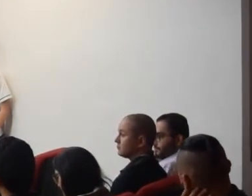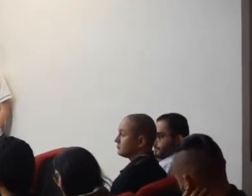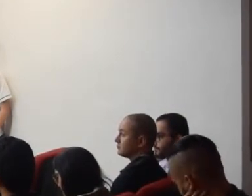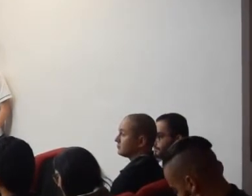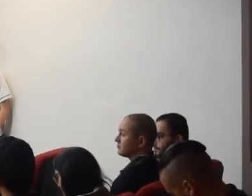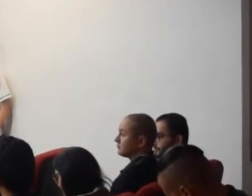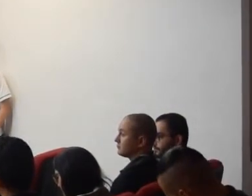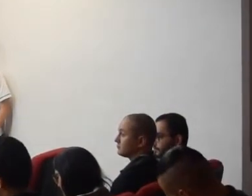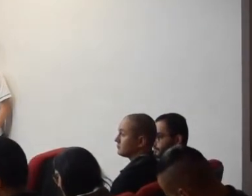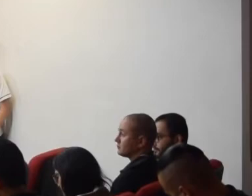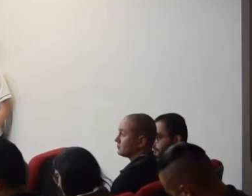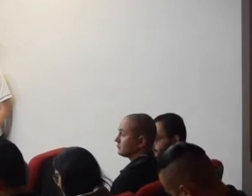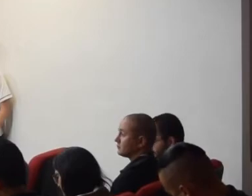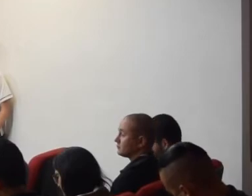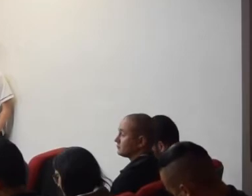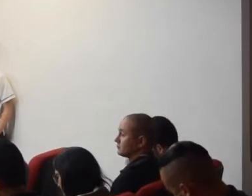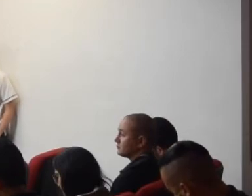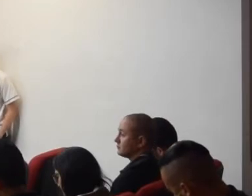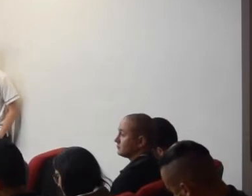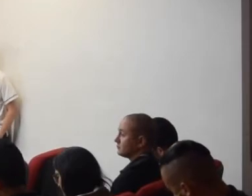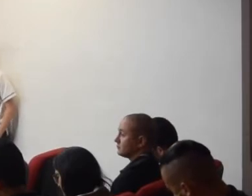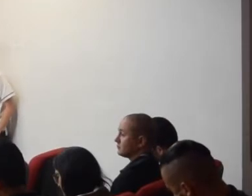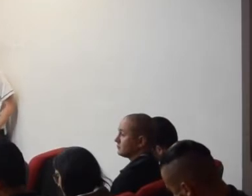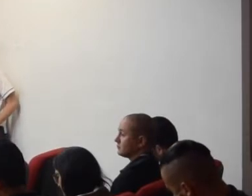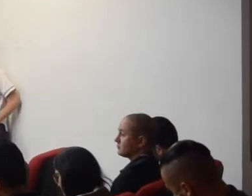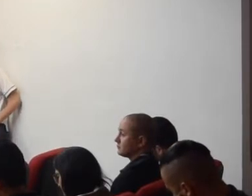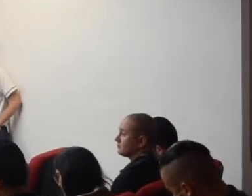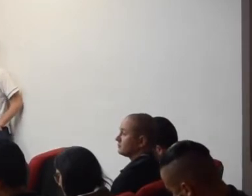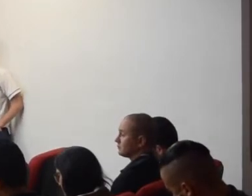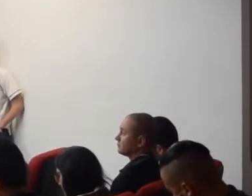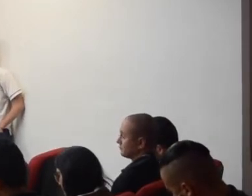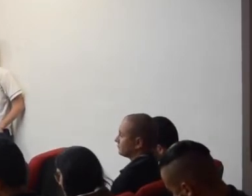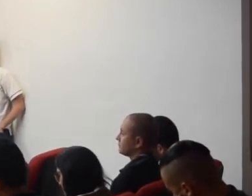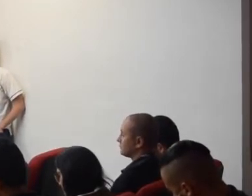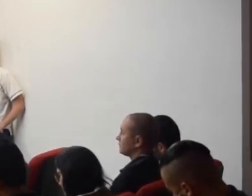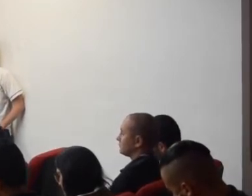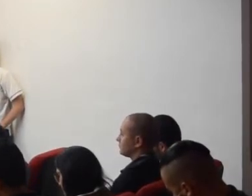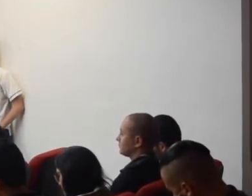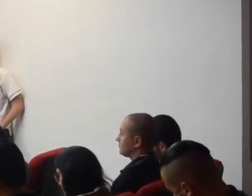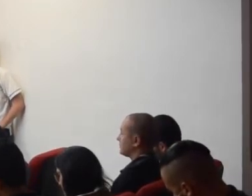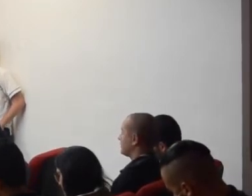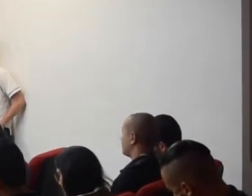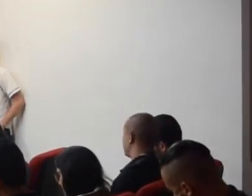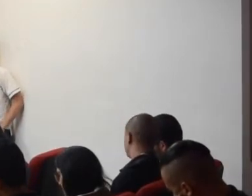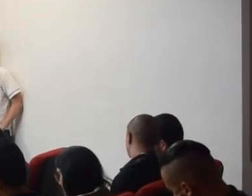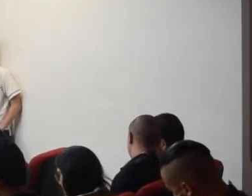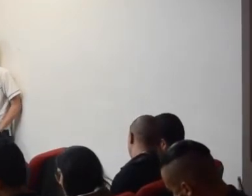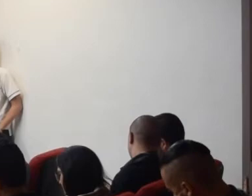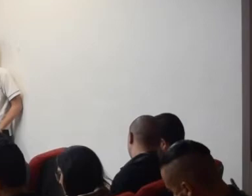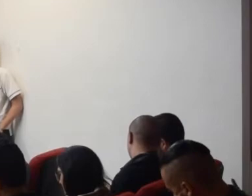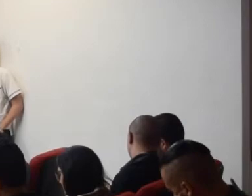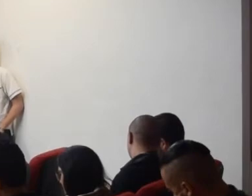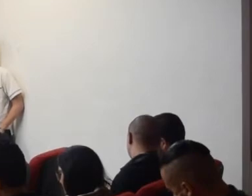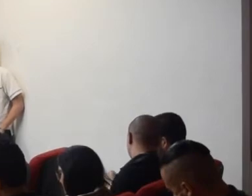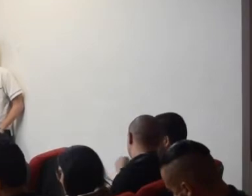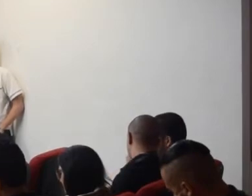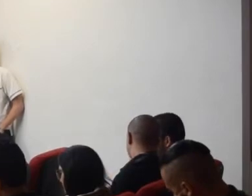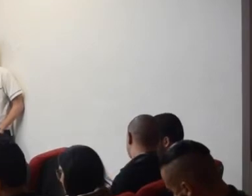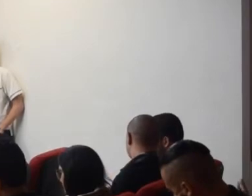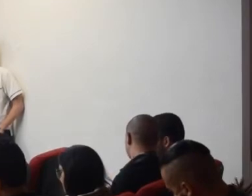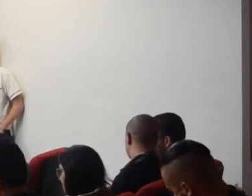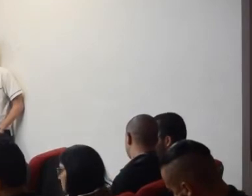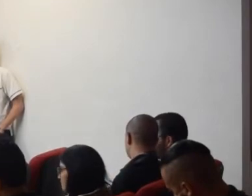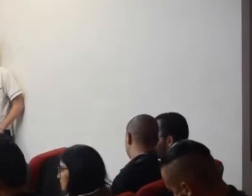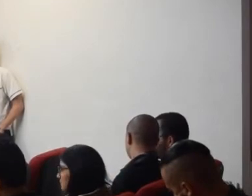relación con eso, pero también habría que hablar de los indicadores, no solamente cuantitativos, sino los